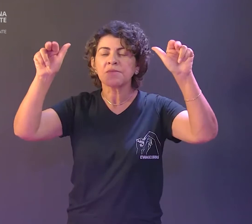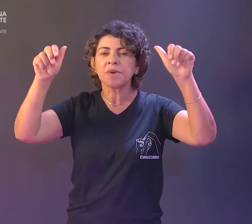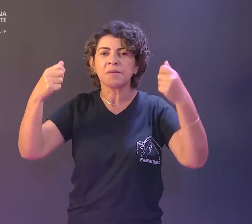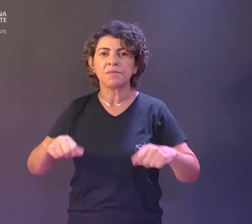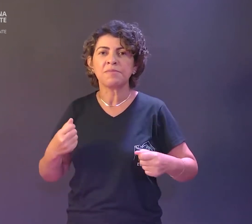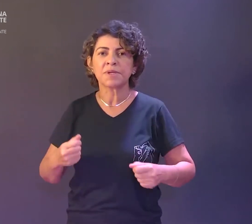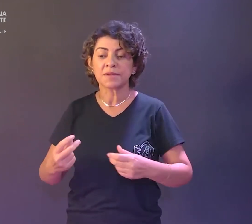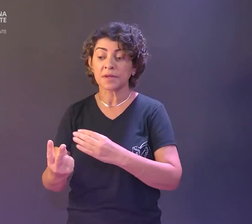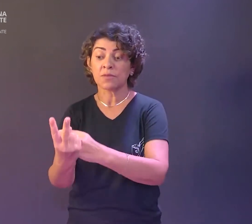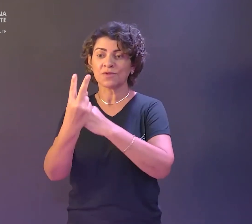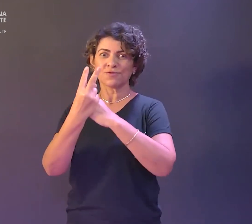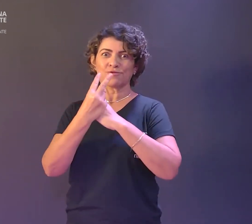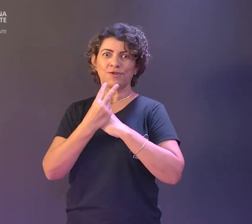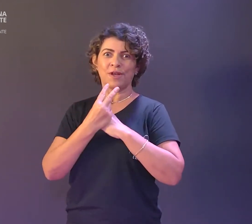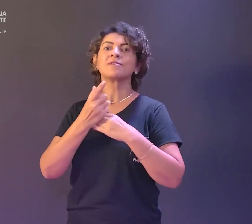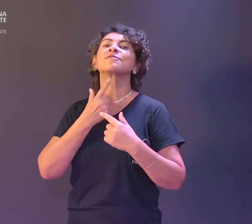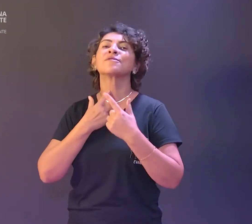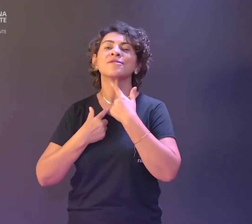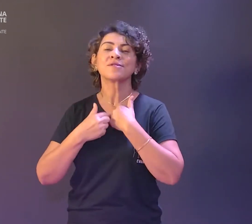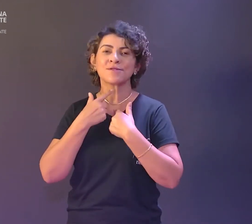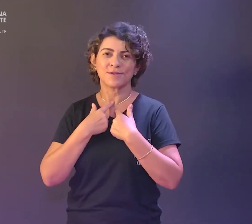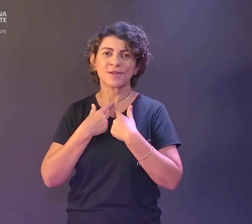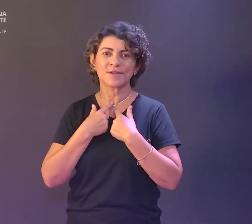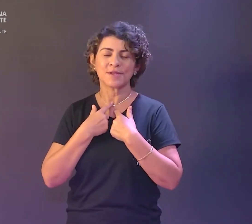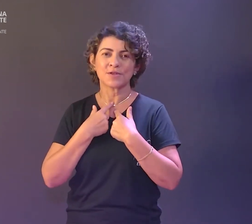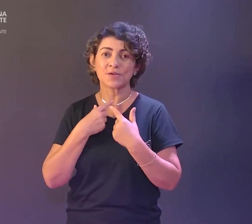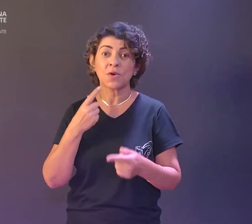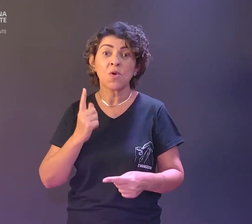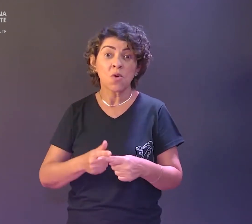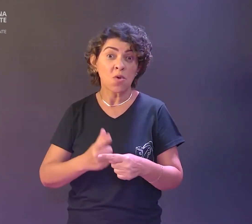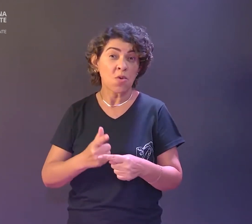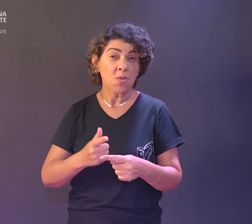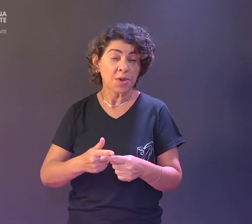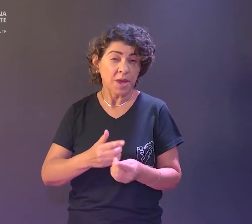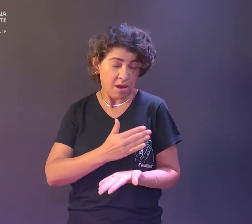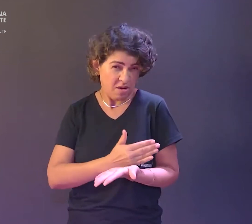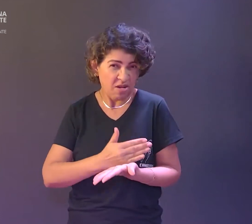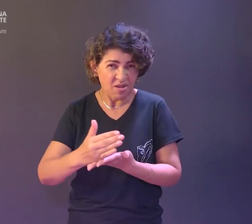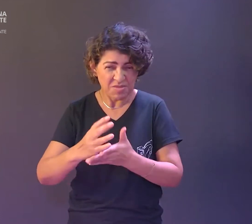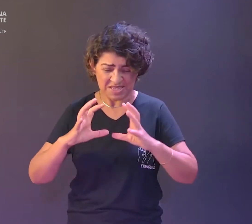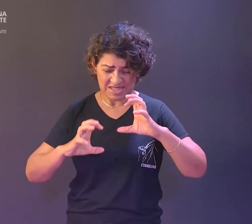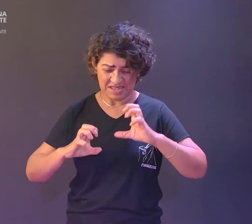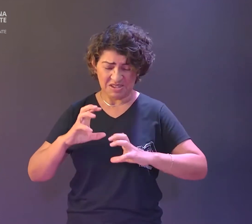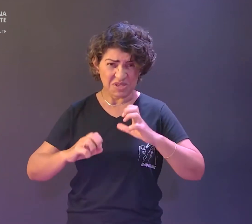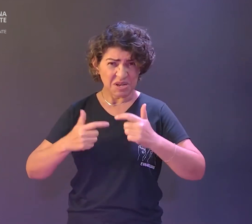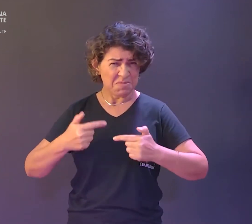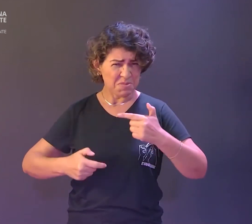De onde vêm as guerras e contendas que há entre vocês? Não vêm das paixões